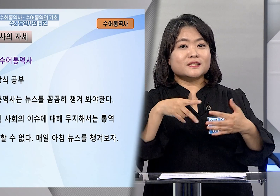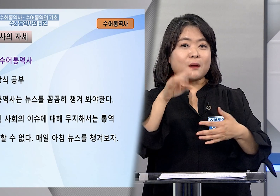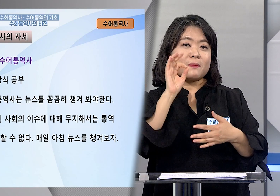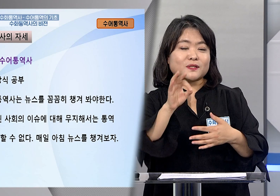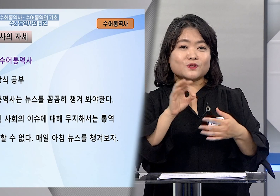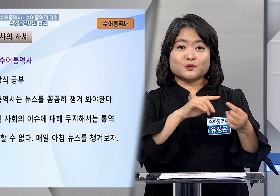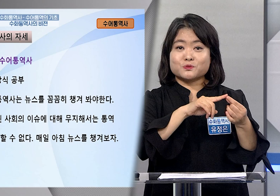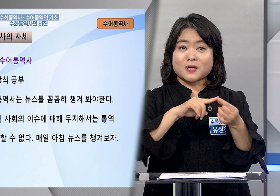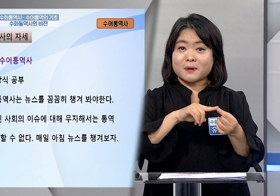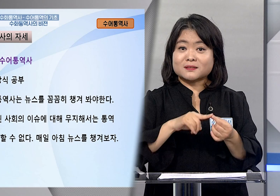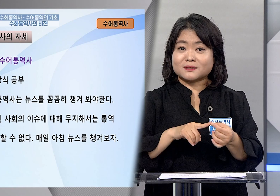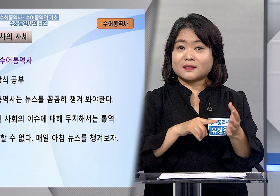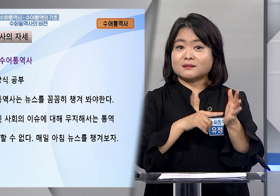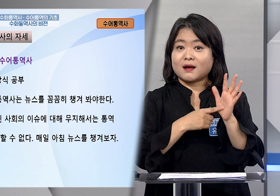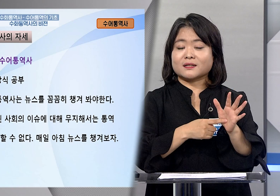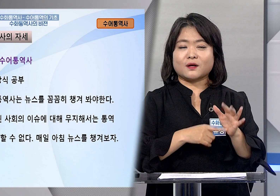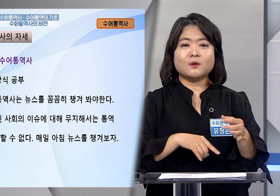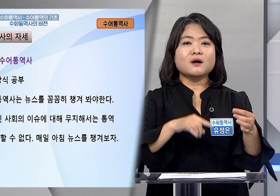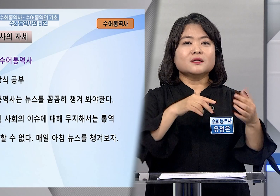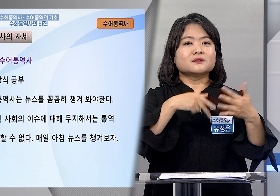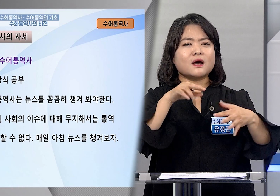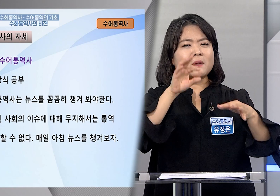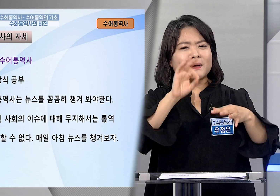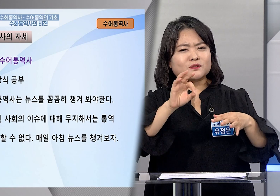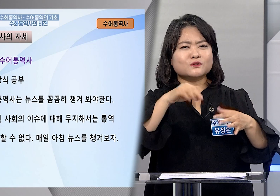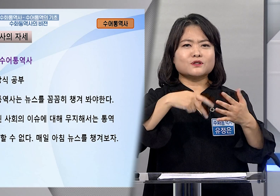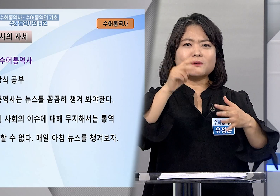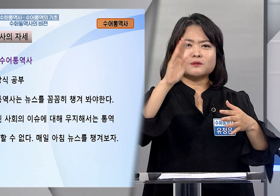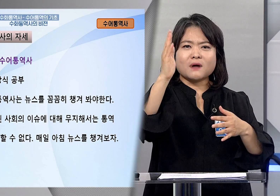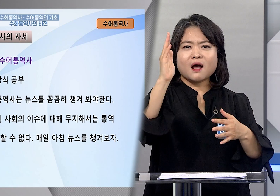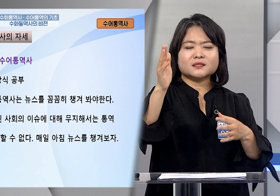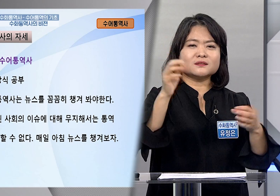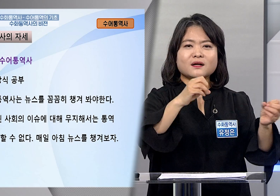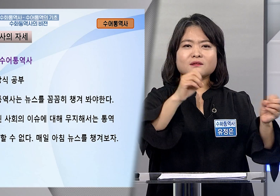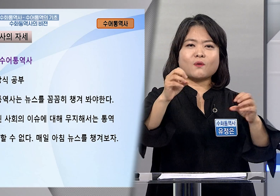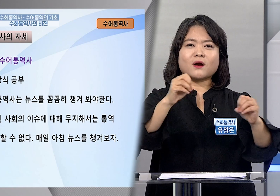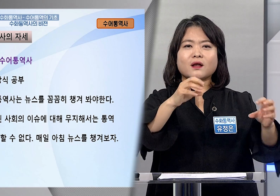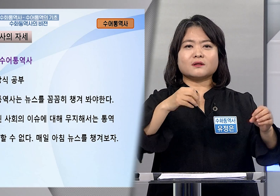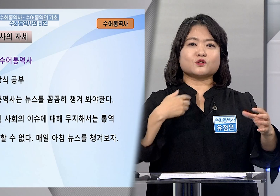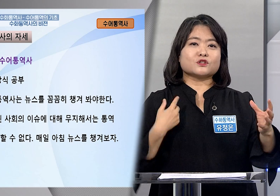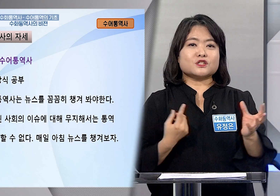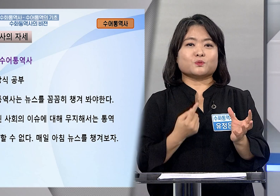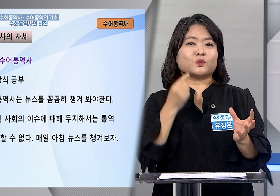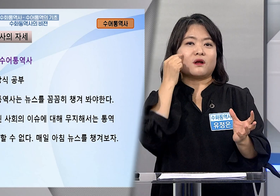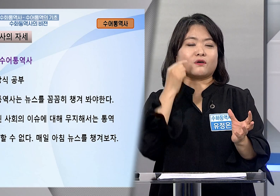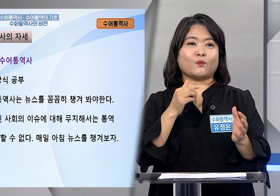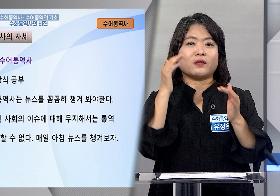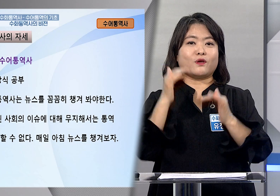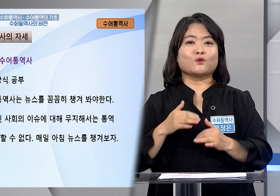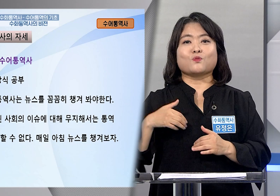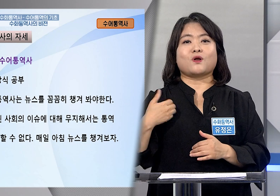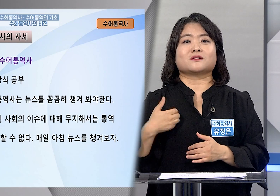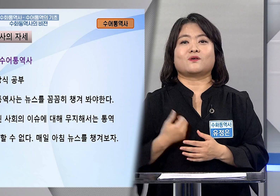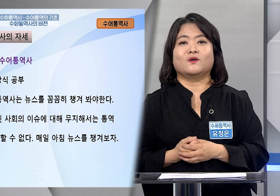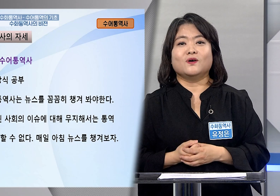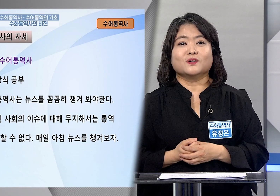드라마 봤어? 요즘 자막들이 다 들어가니까요. 드라마 봤어? 드라마에서 막 신나게 대화를 하는데 저는 끼지 못하는 거예요. 왜? 내용을 몰라서.